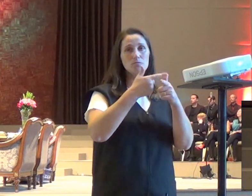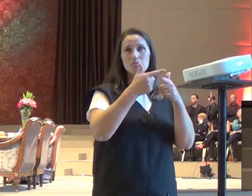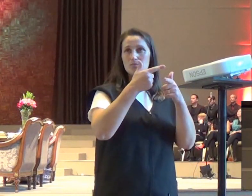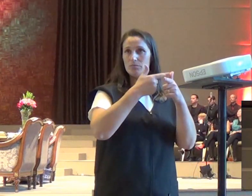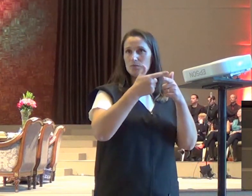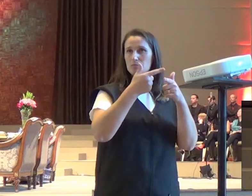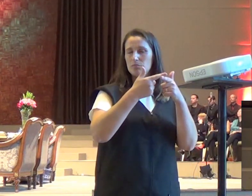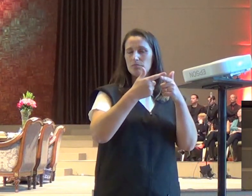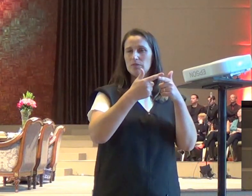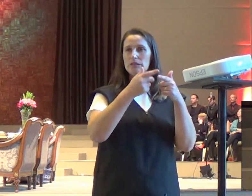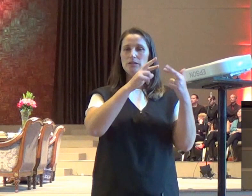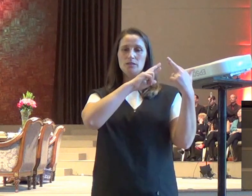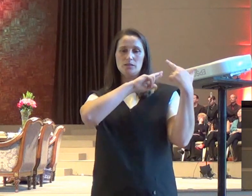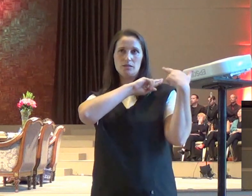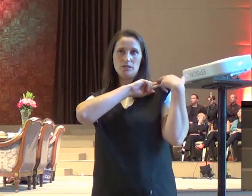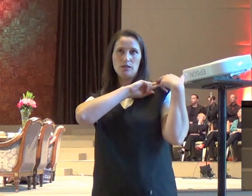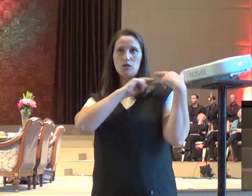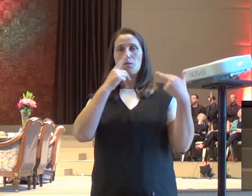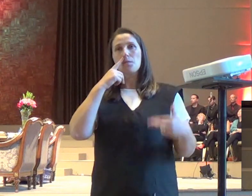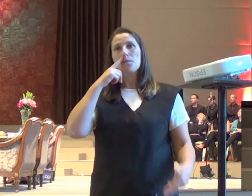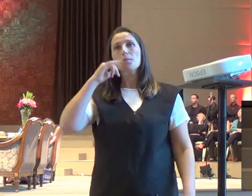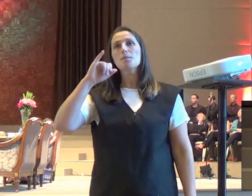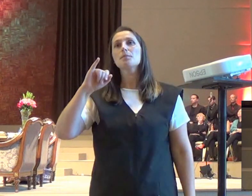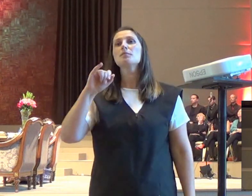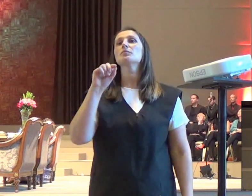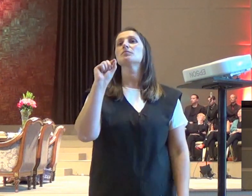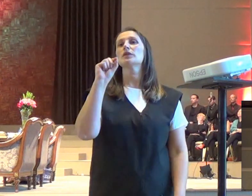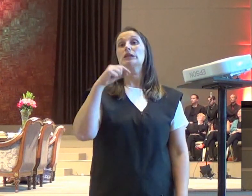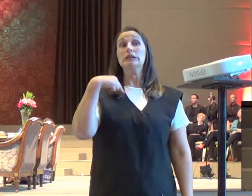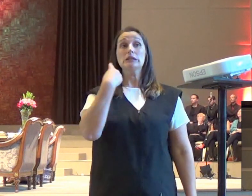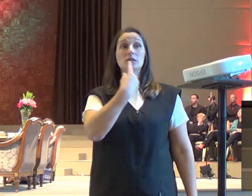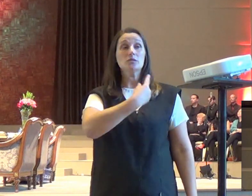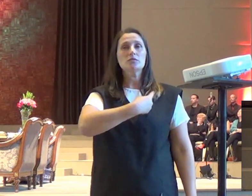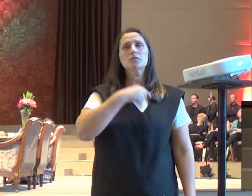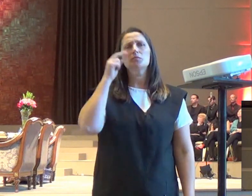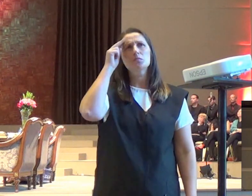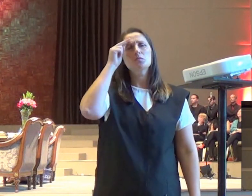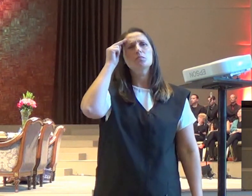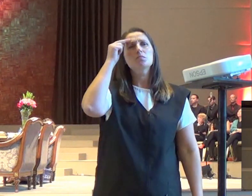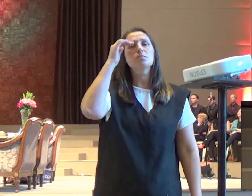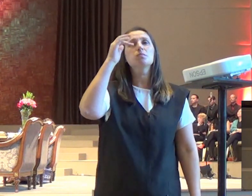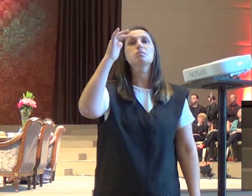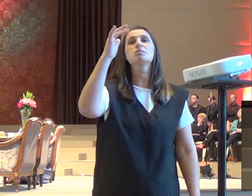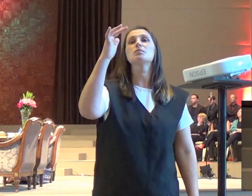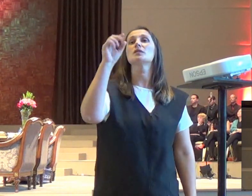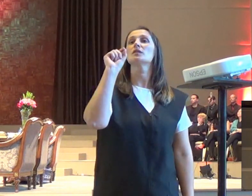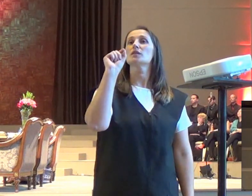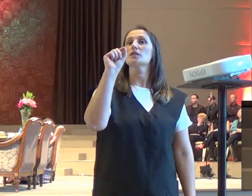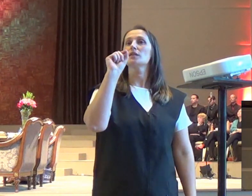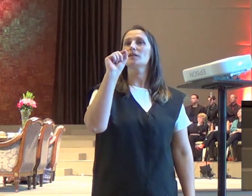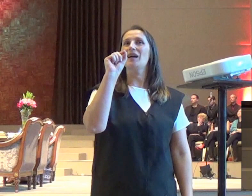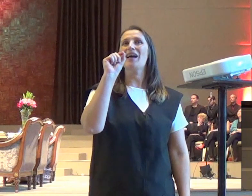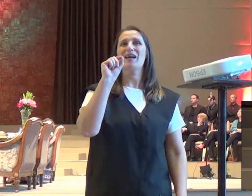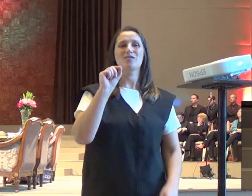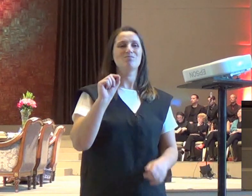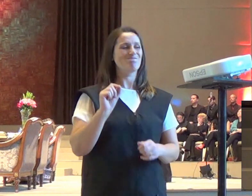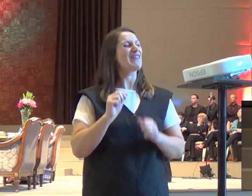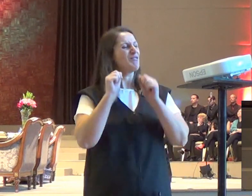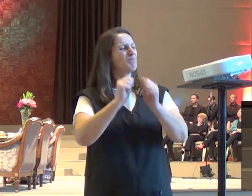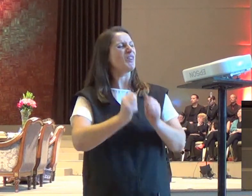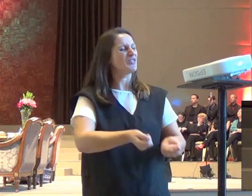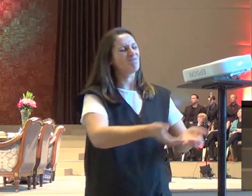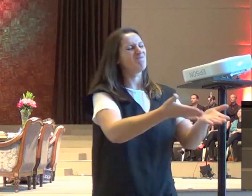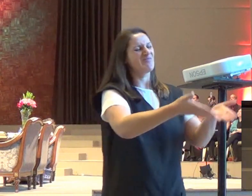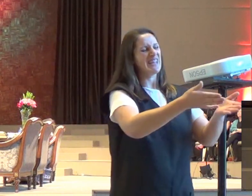paternidade hoje é que nós imaginamos que nós podemos terceirizar essa missão.